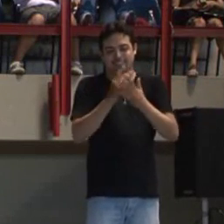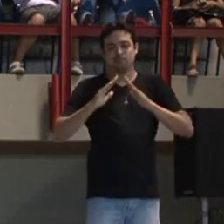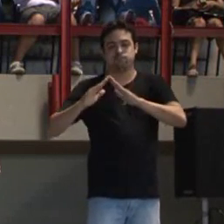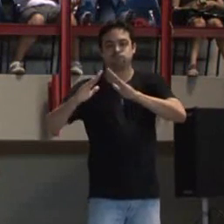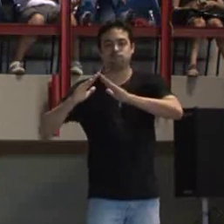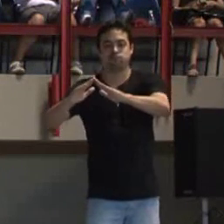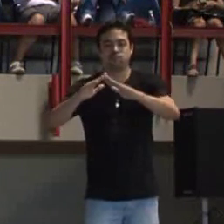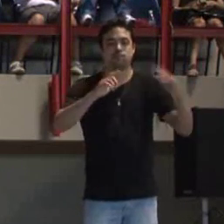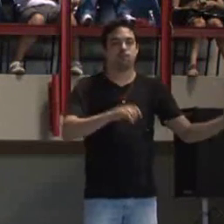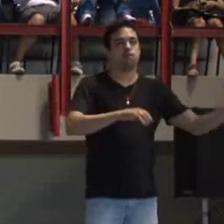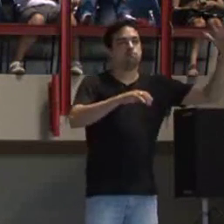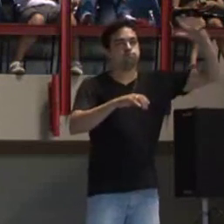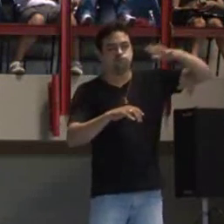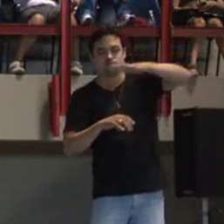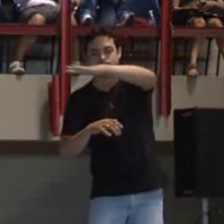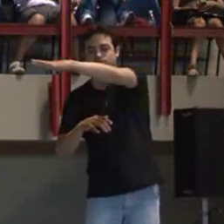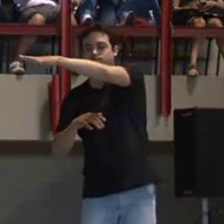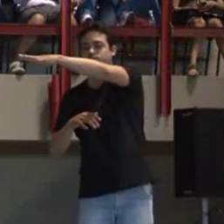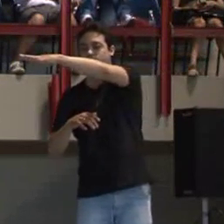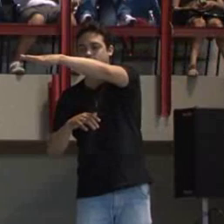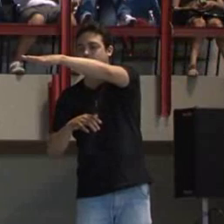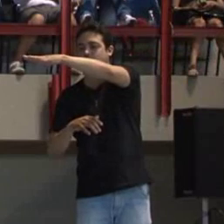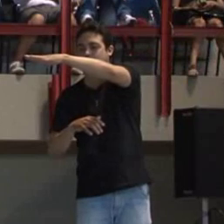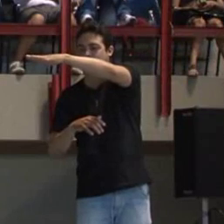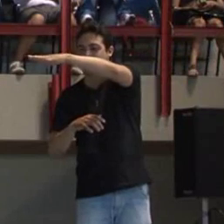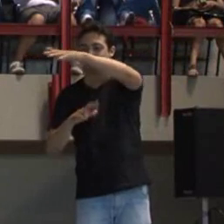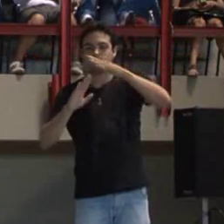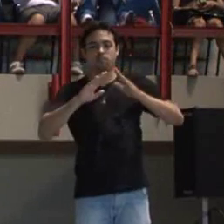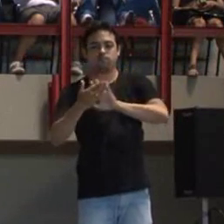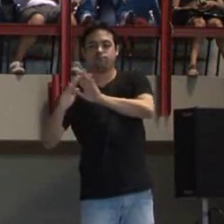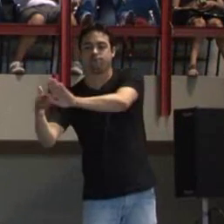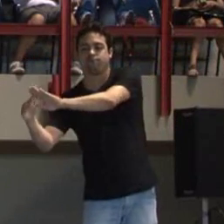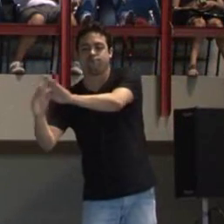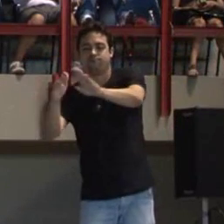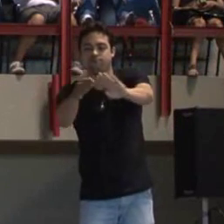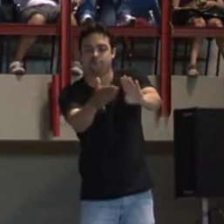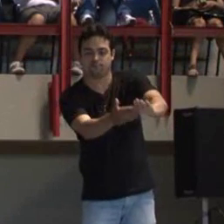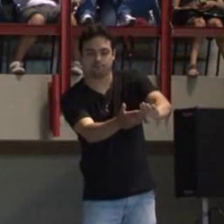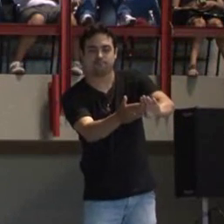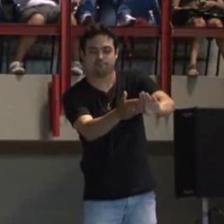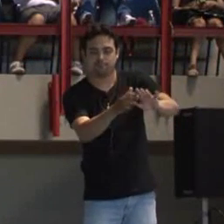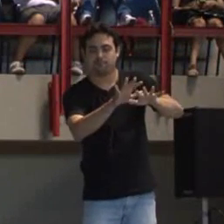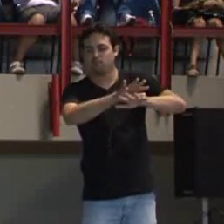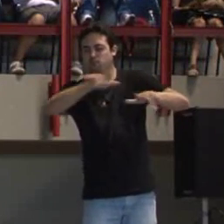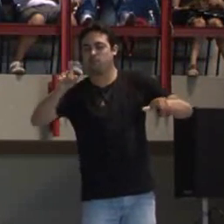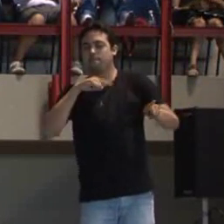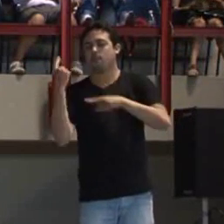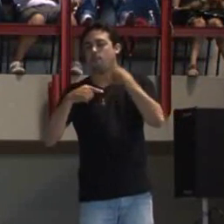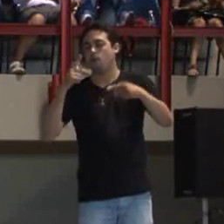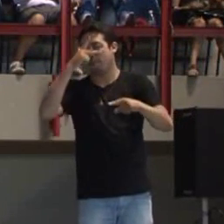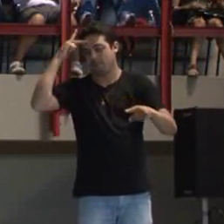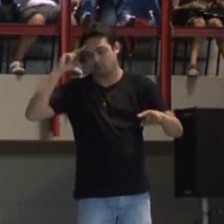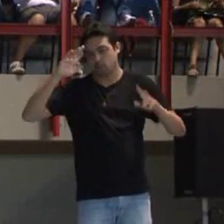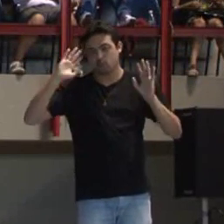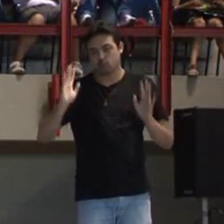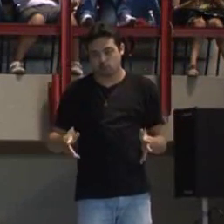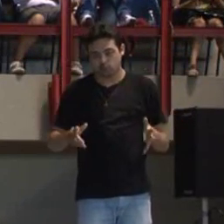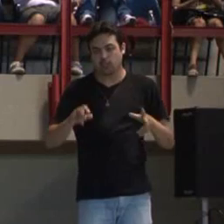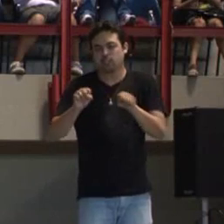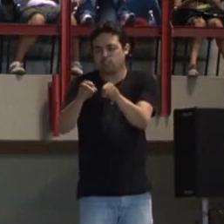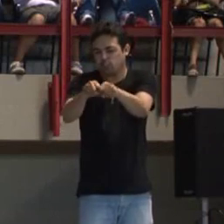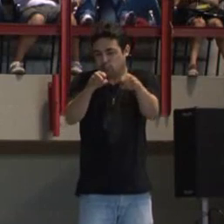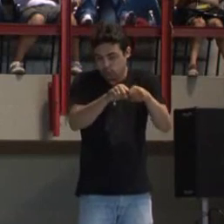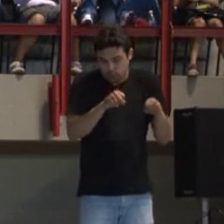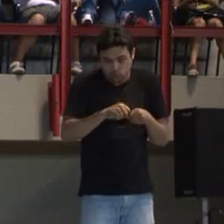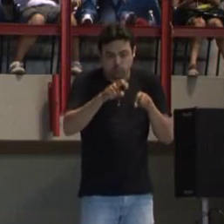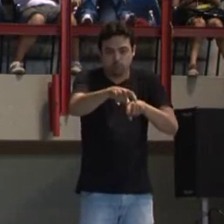vinha o rio, ó, enchia. Pá! Acabava com tudo, ó. matava a galera, destruía toda